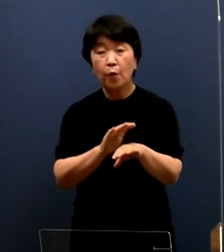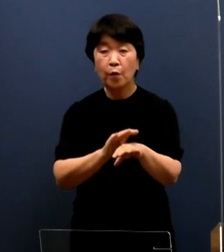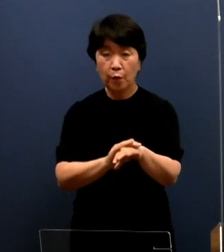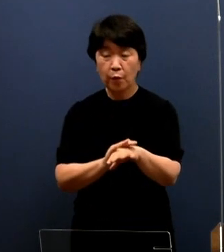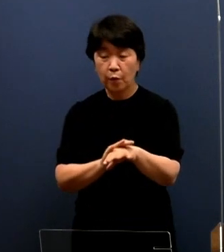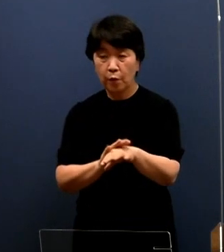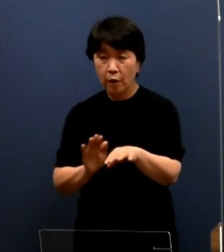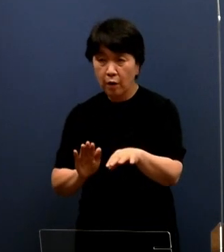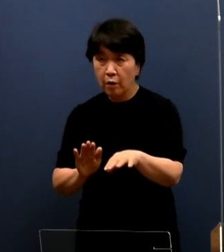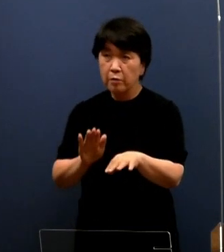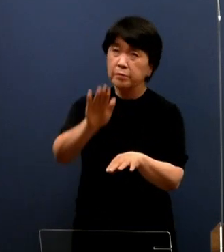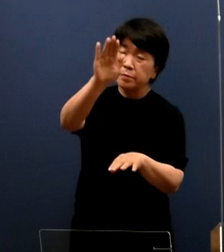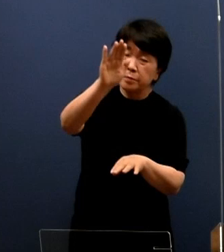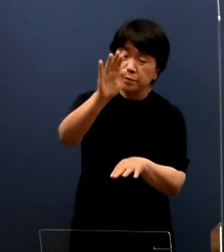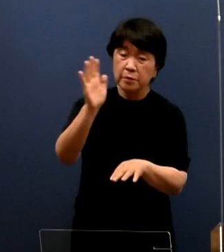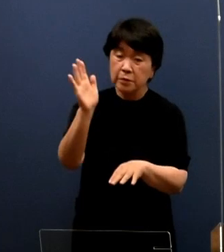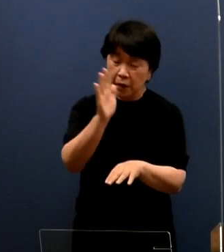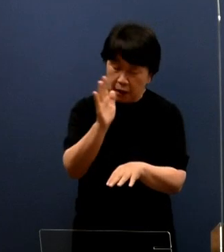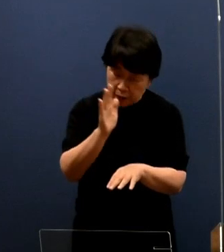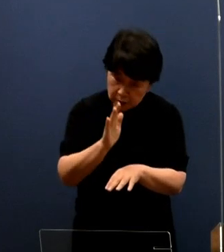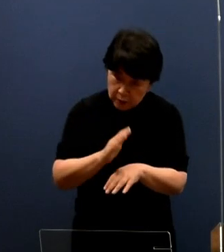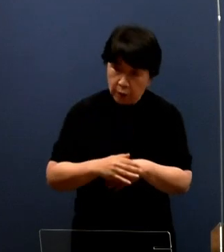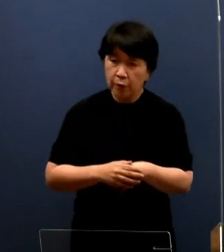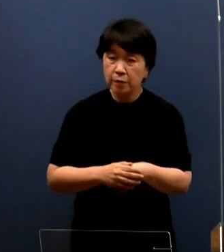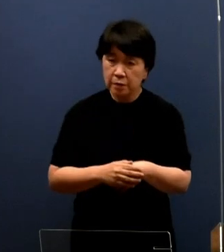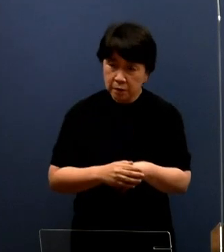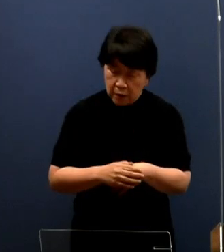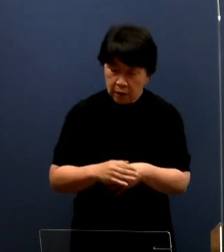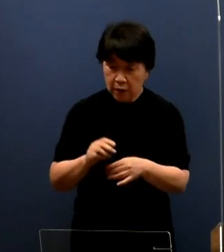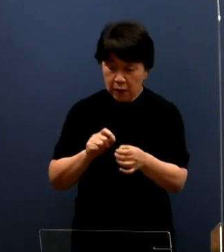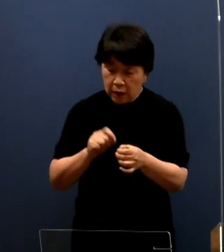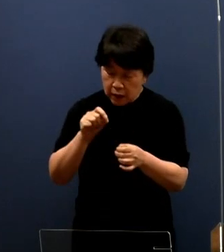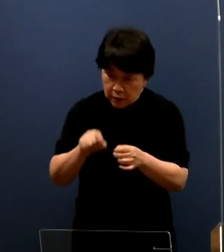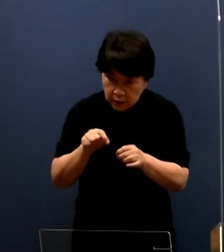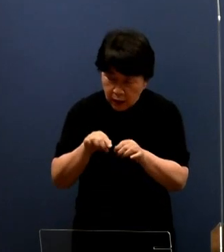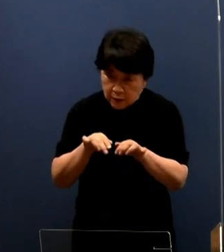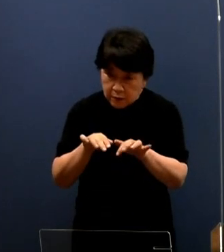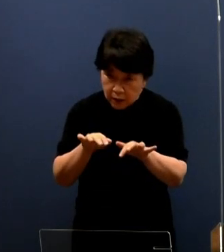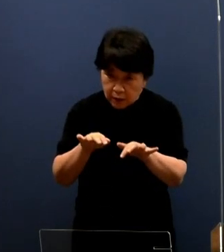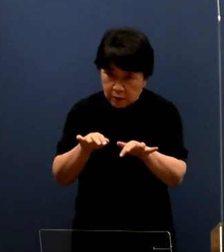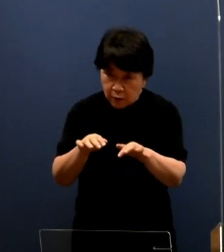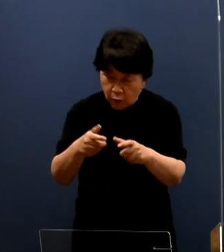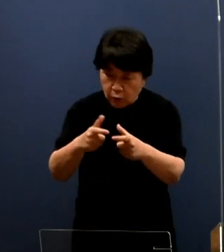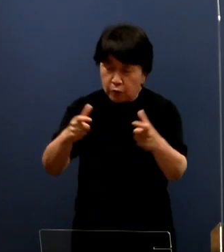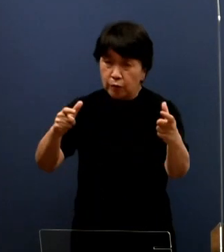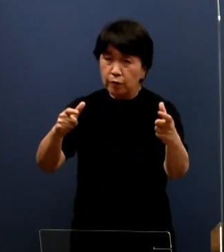多ければ多いほど逼迫するわけだから、感染の波の大きさを抑え